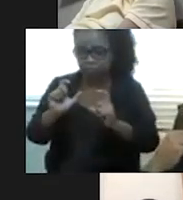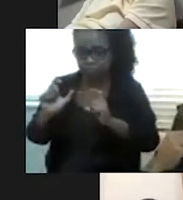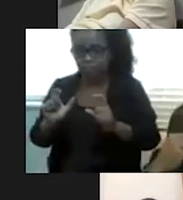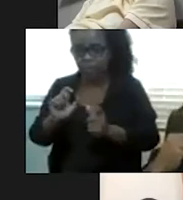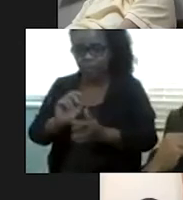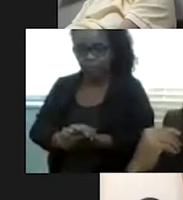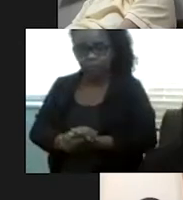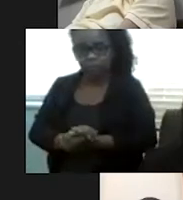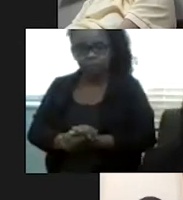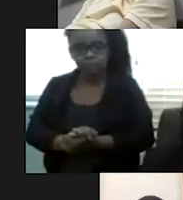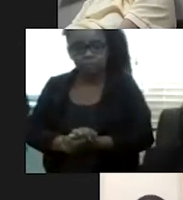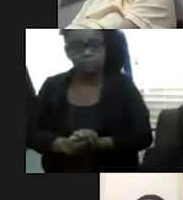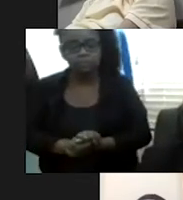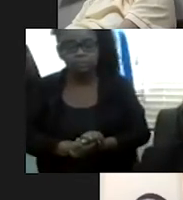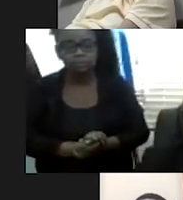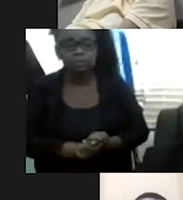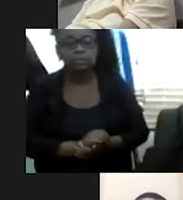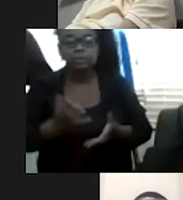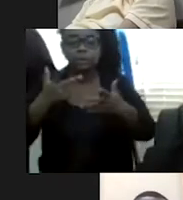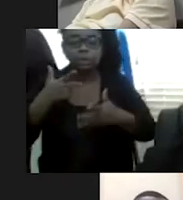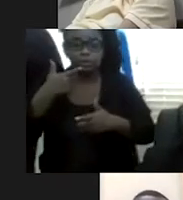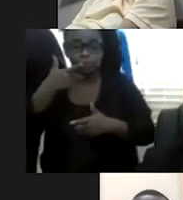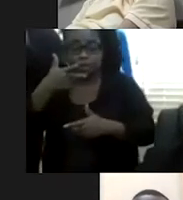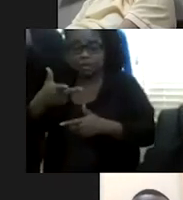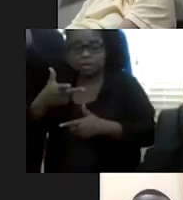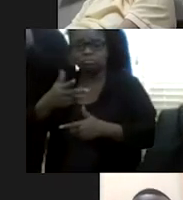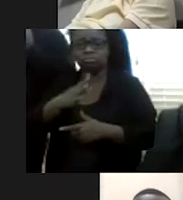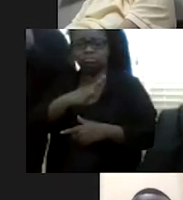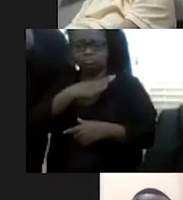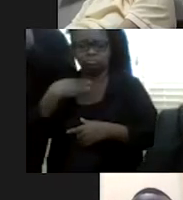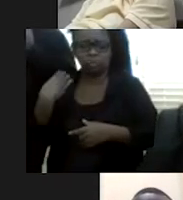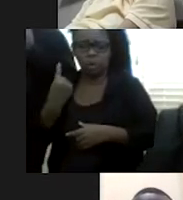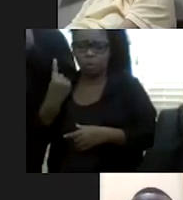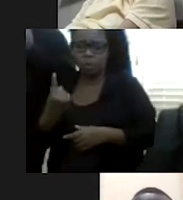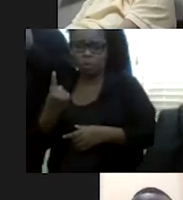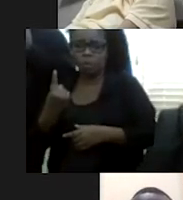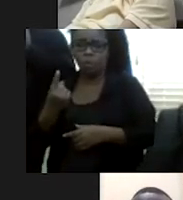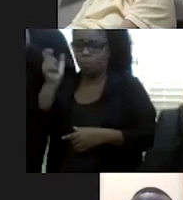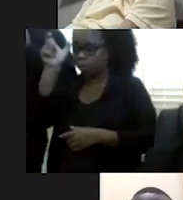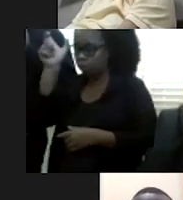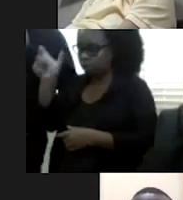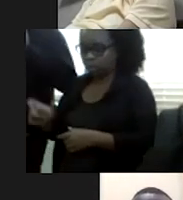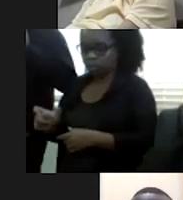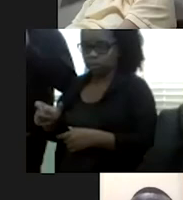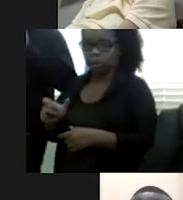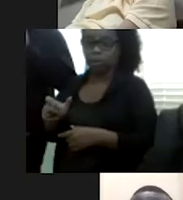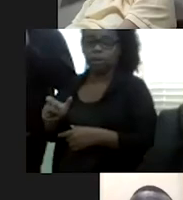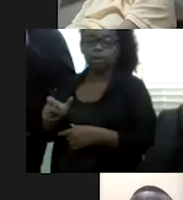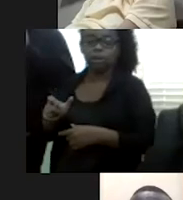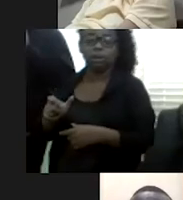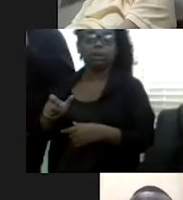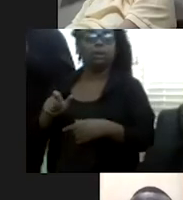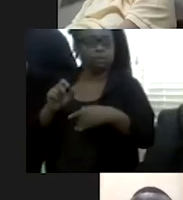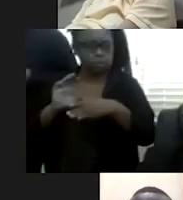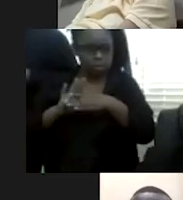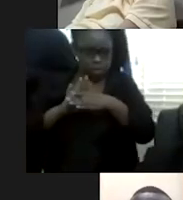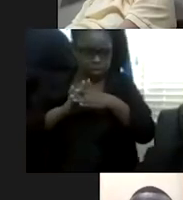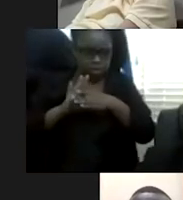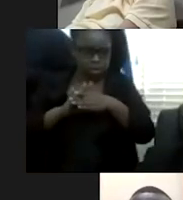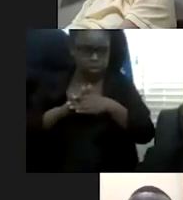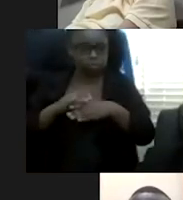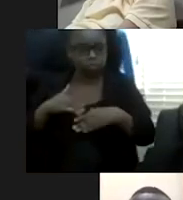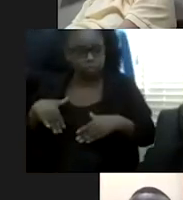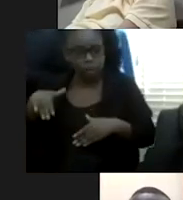prestar aqui uma nota de falecimento a mais um cidadão que investiu na cidade do Duque de Caxias, o senhor Paulo, da